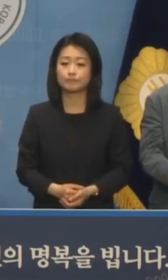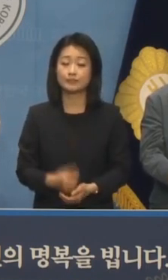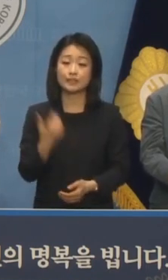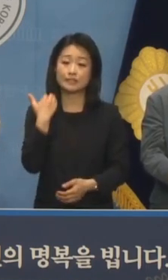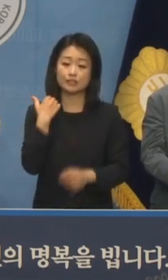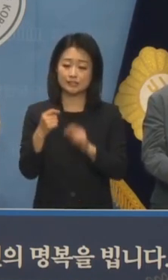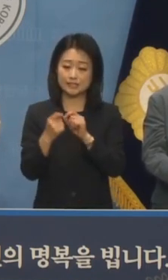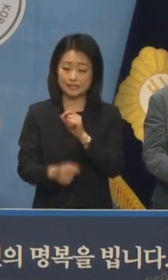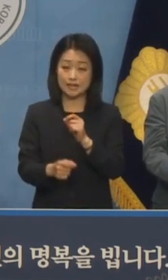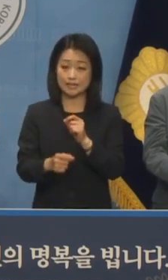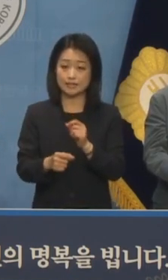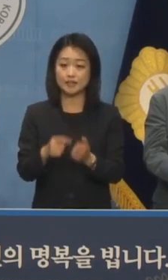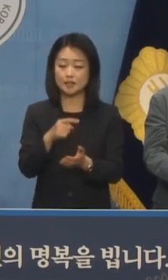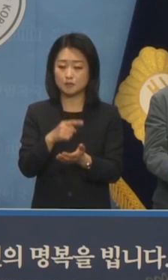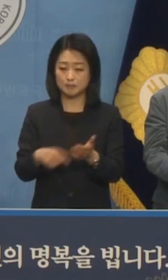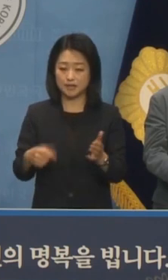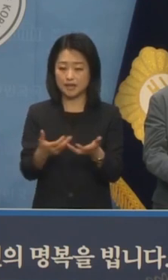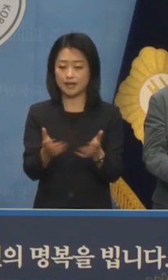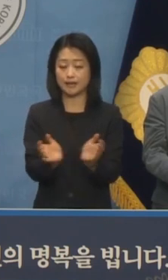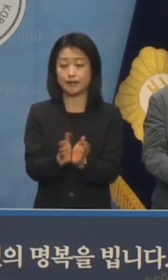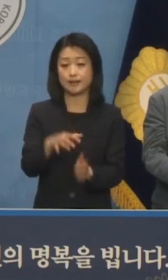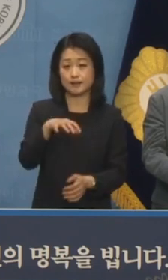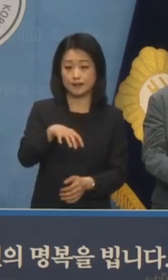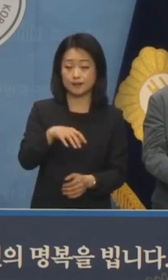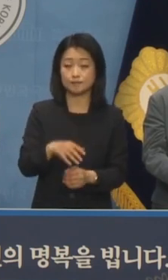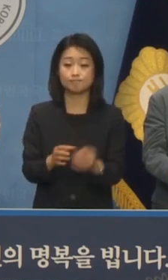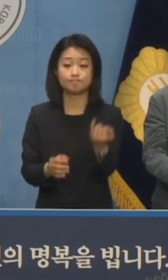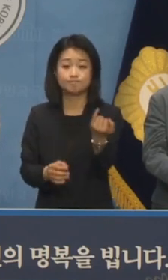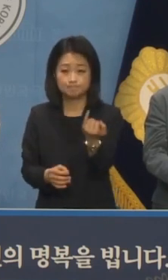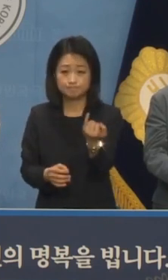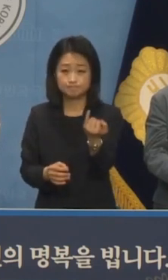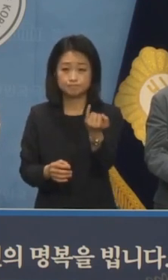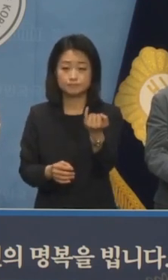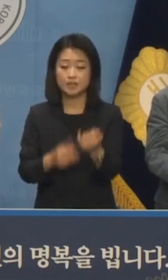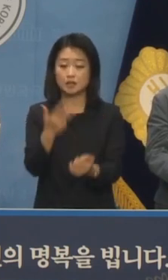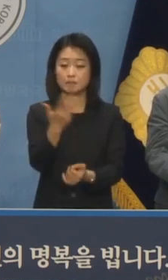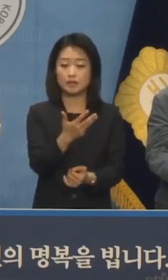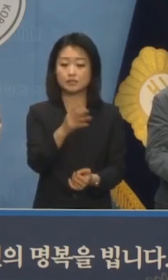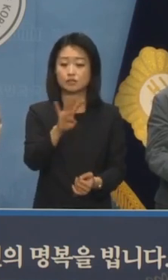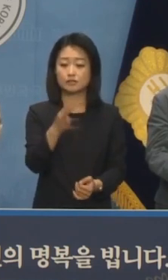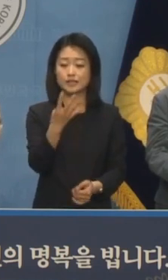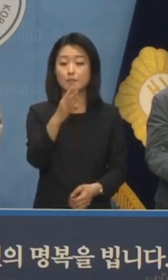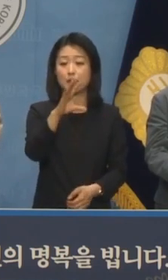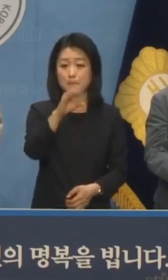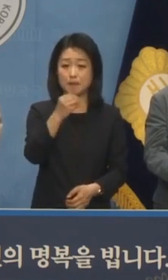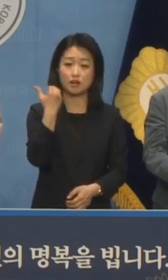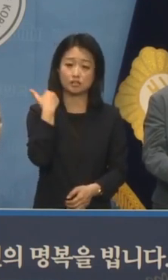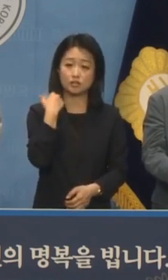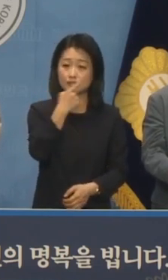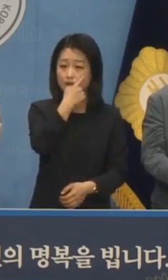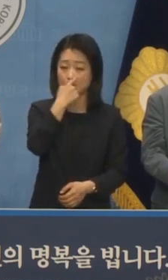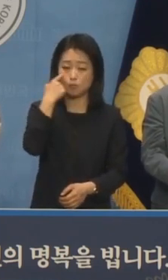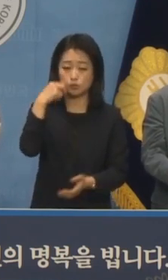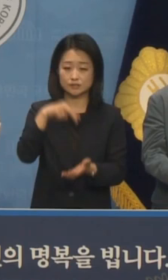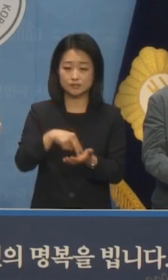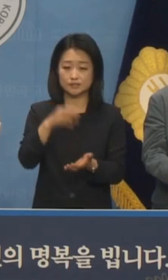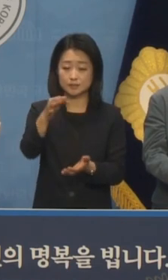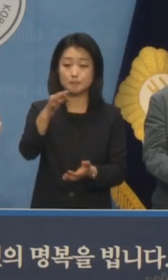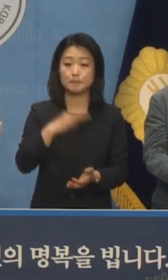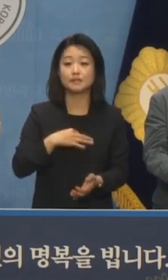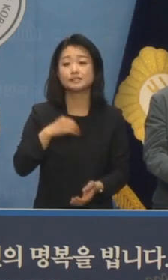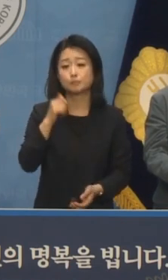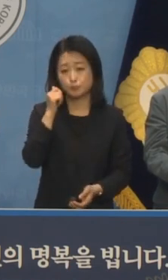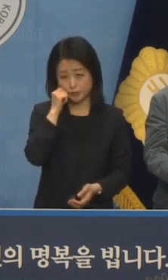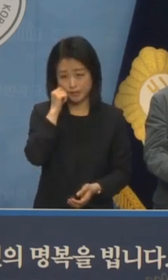전세 사기 피해 대책위원회에 따르면 고인이 되신 피해자분께서는 8,400만 원의 전세 보증금을 돌려받을 수 없는